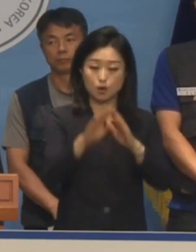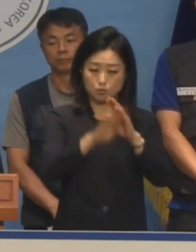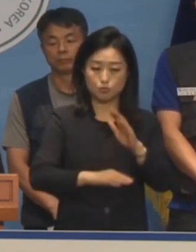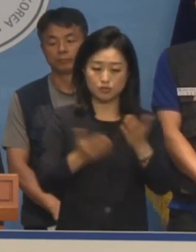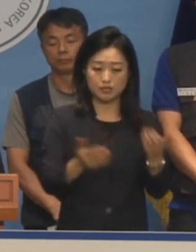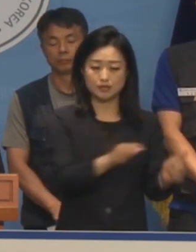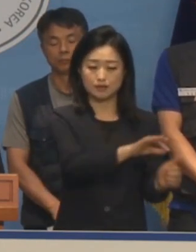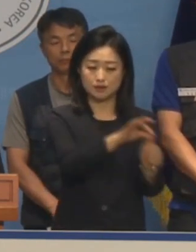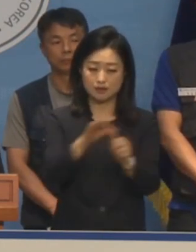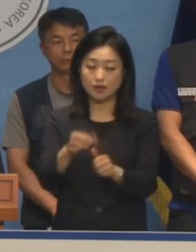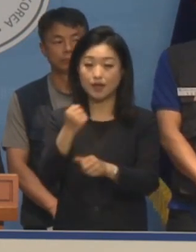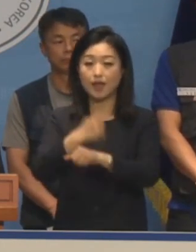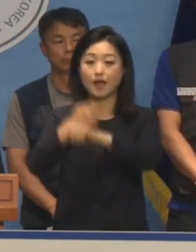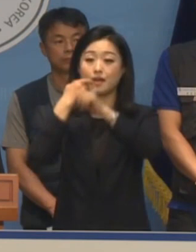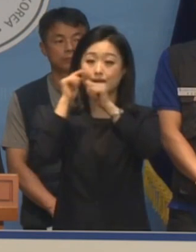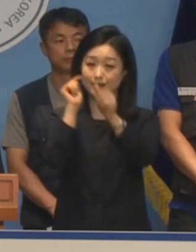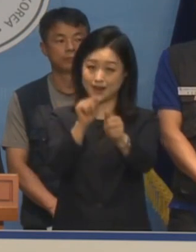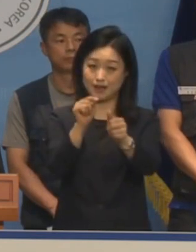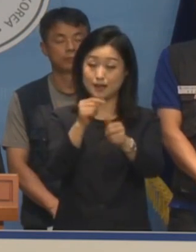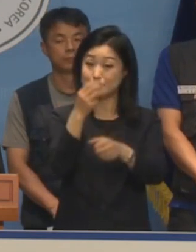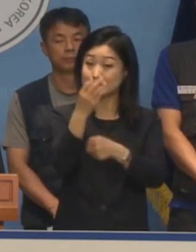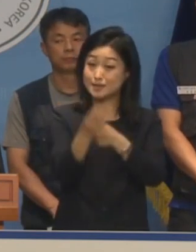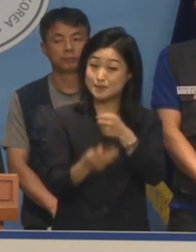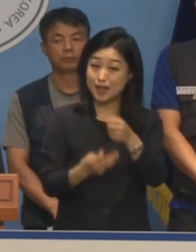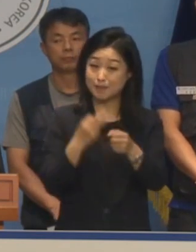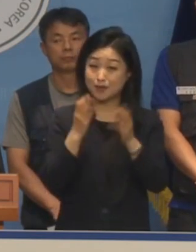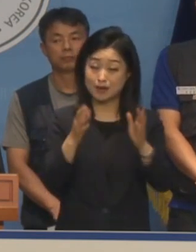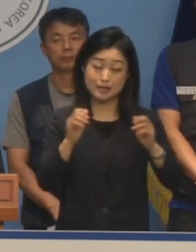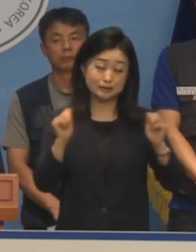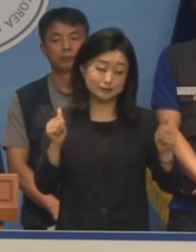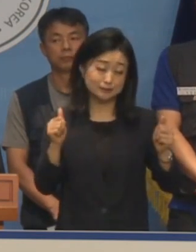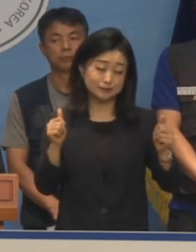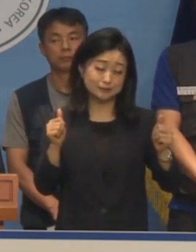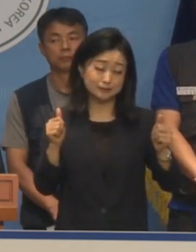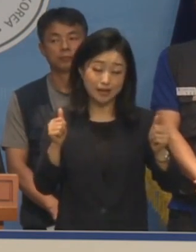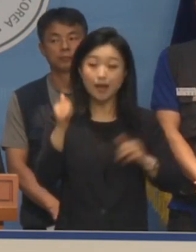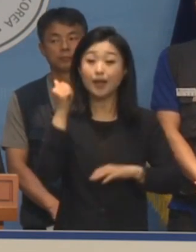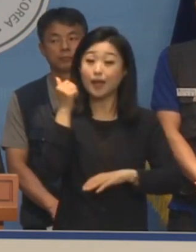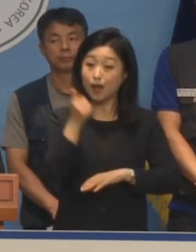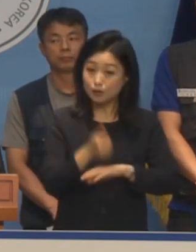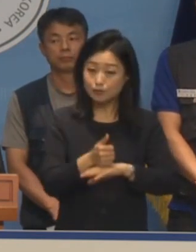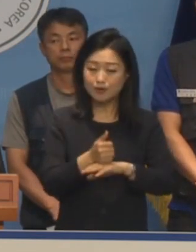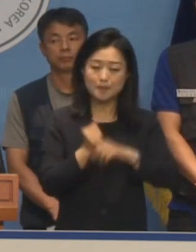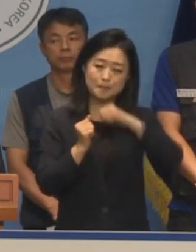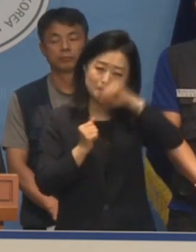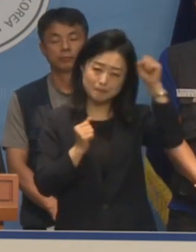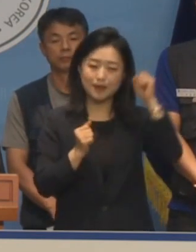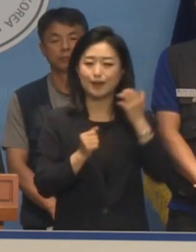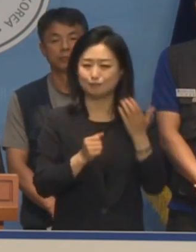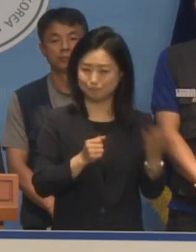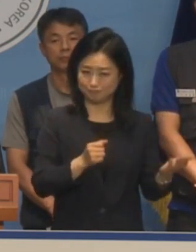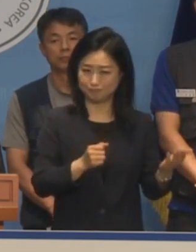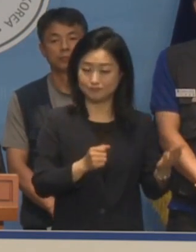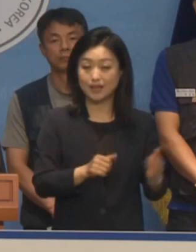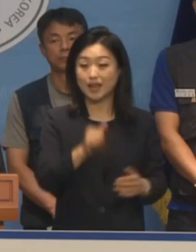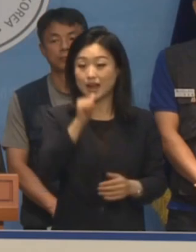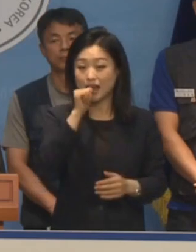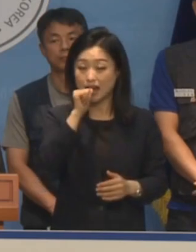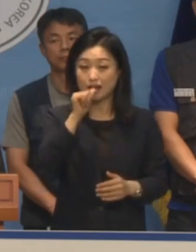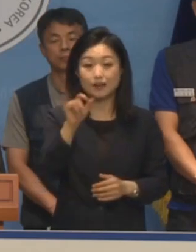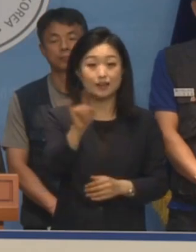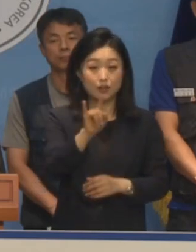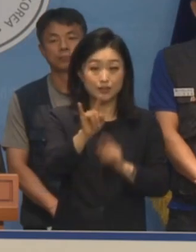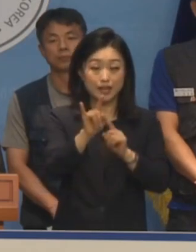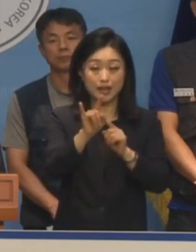확인했습니다 13년 만에 긴 법정 싸움 끝에 나온 결과입니다 현대제철은